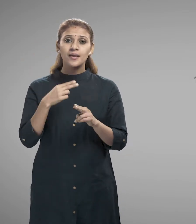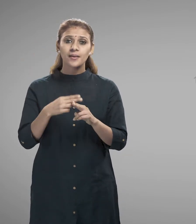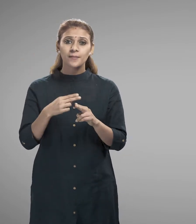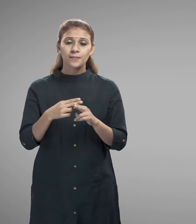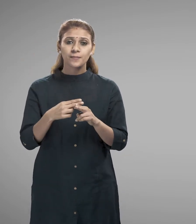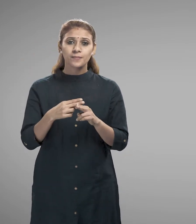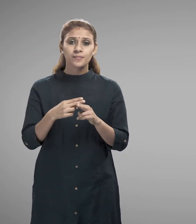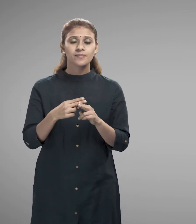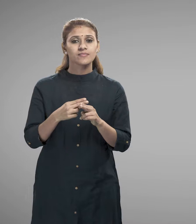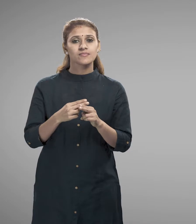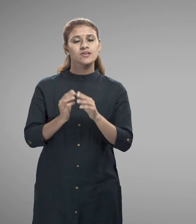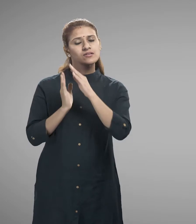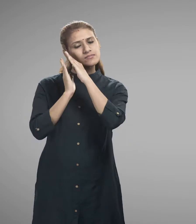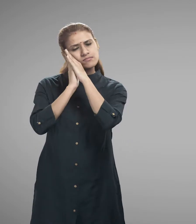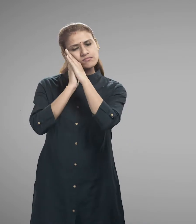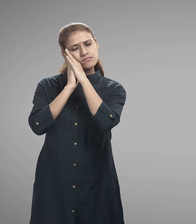इसे आमतौर पर स्वप्न दोष कहते हैं।